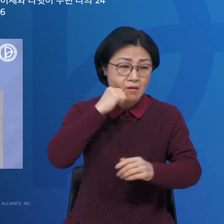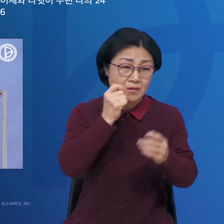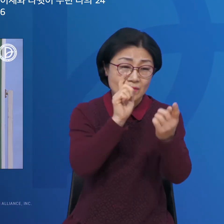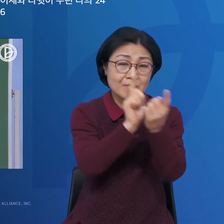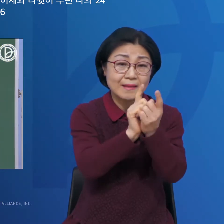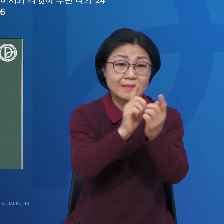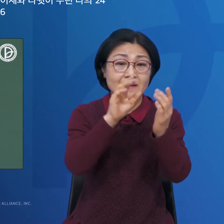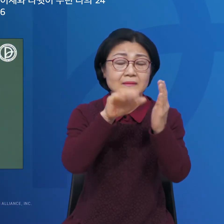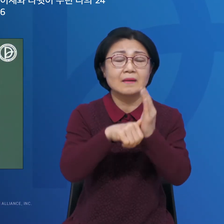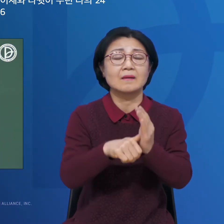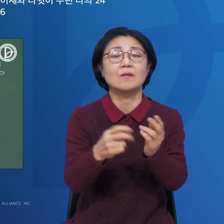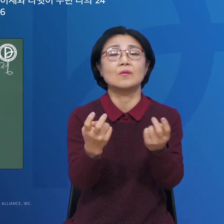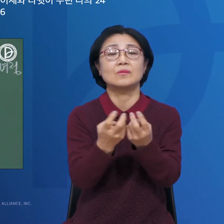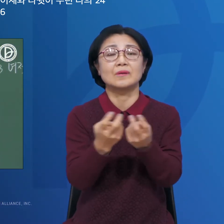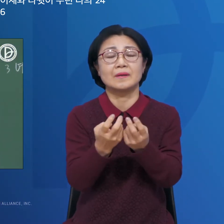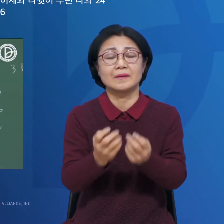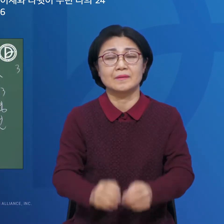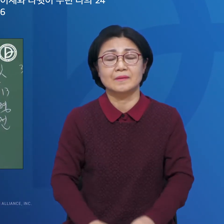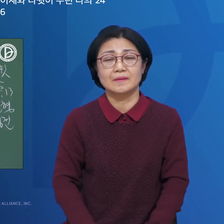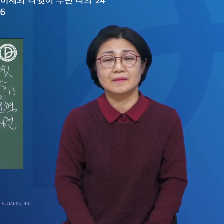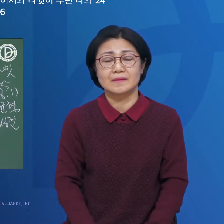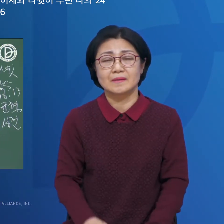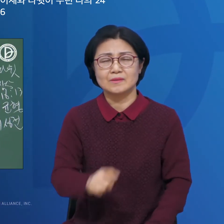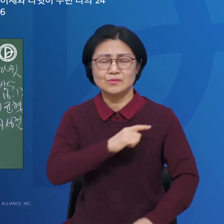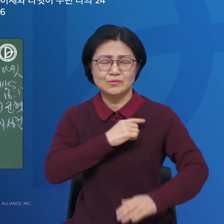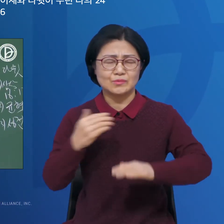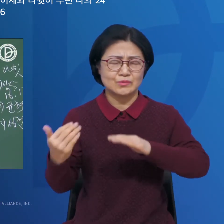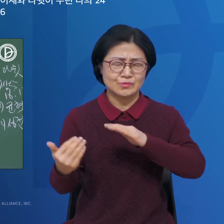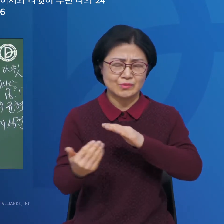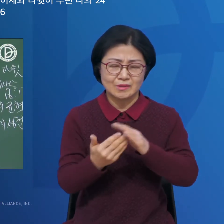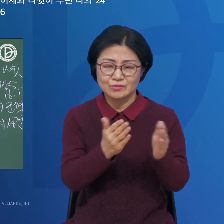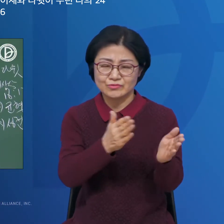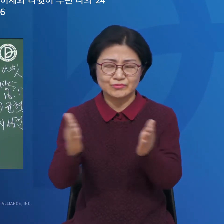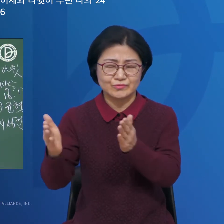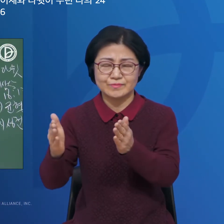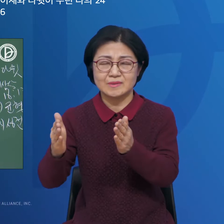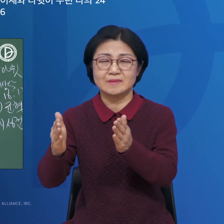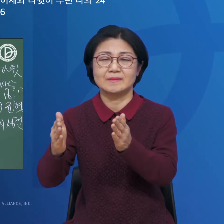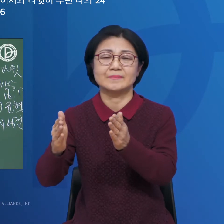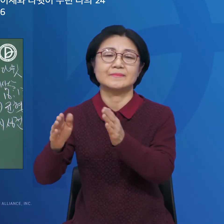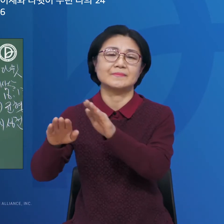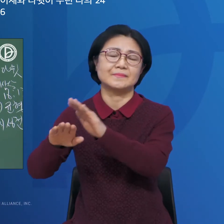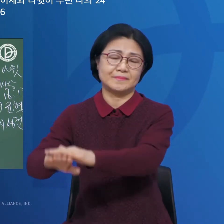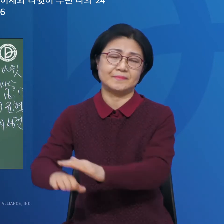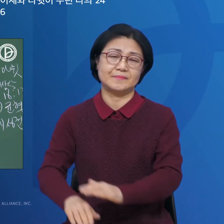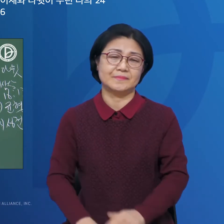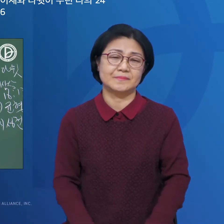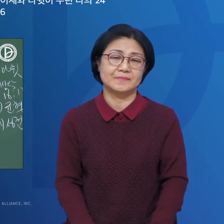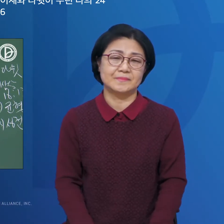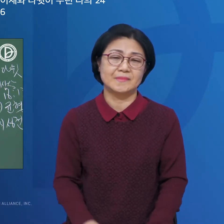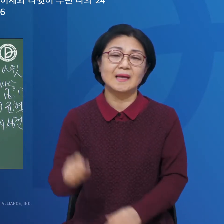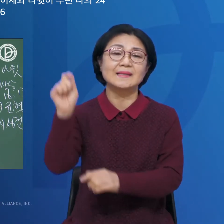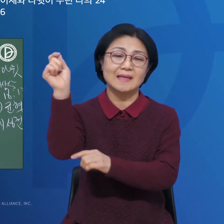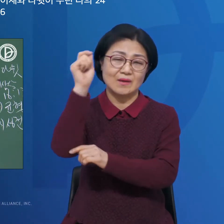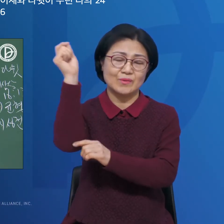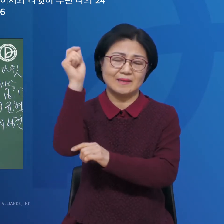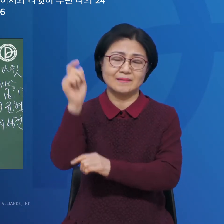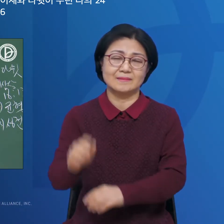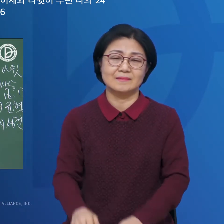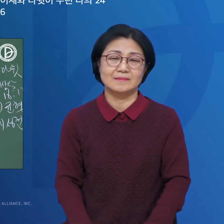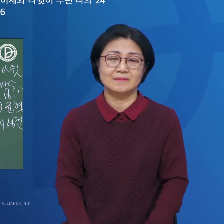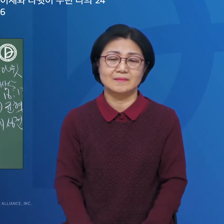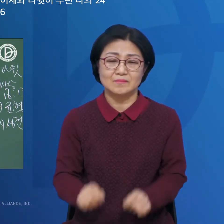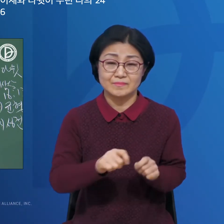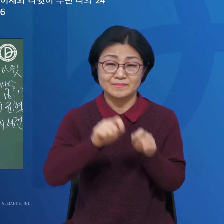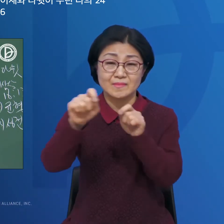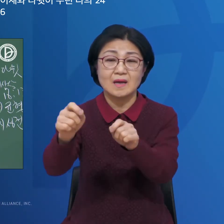David. 그때 어떻게 했습니까? What did he do? 최고의 준비를 한 거예요. He gave his greatest 이게 preparation. 다윗입니다. That was David. 이게 여러분이다 그 말이에요. And